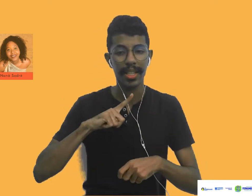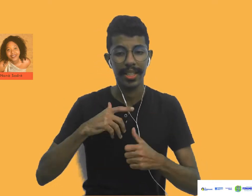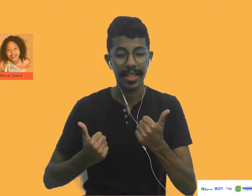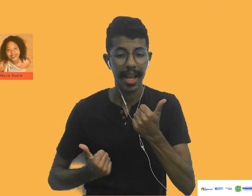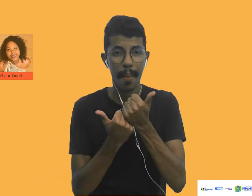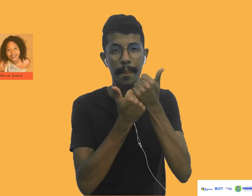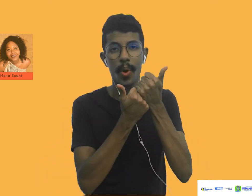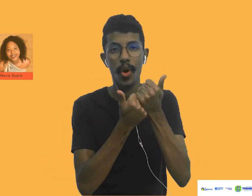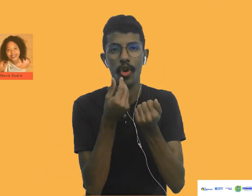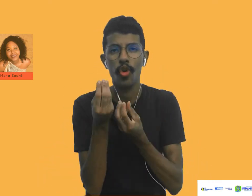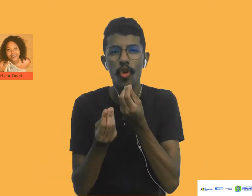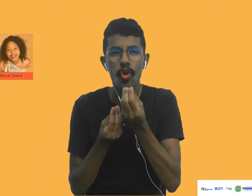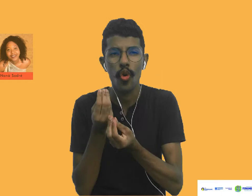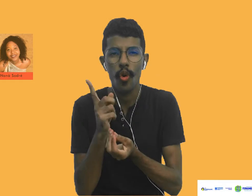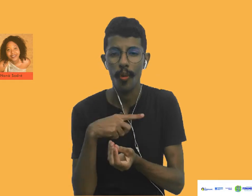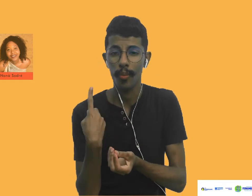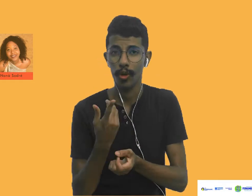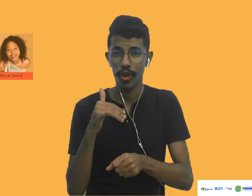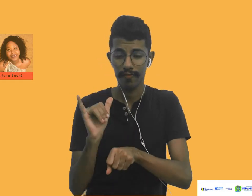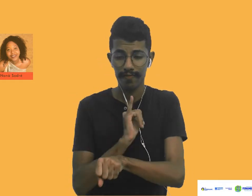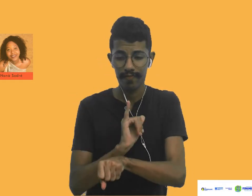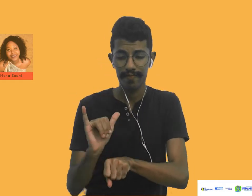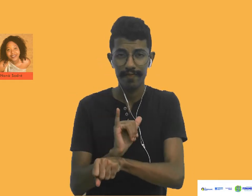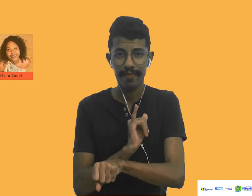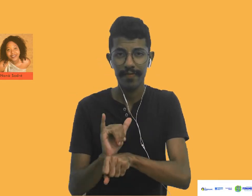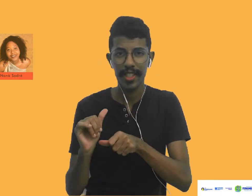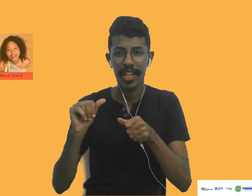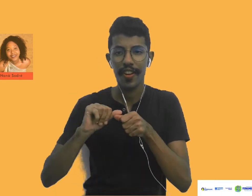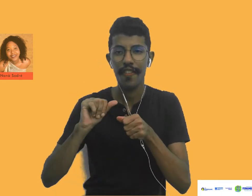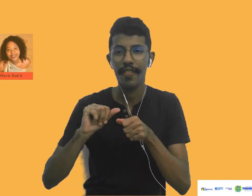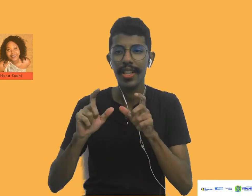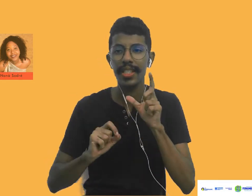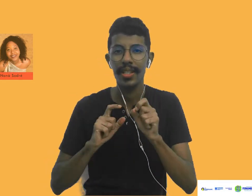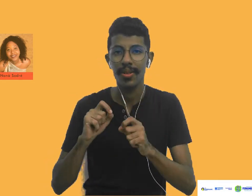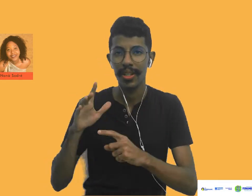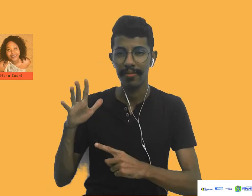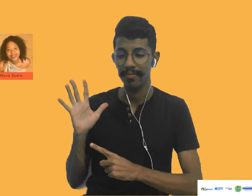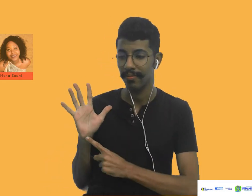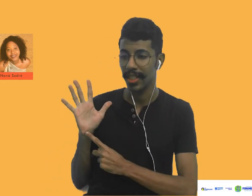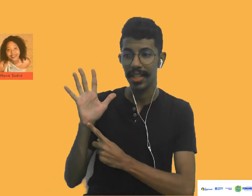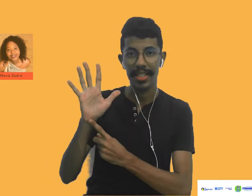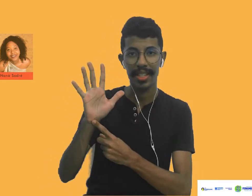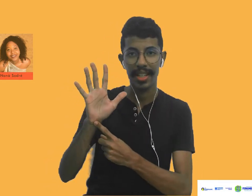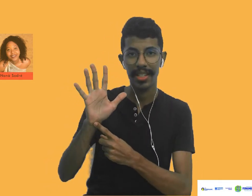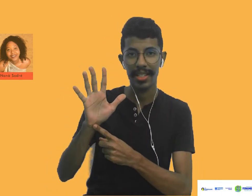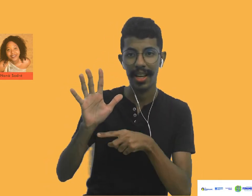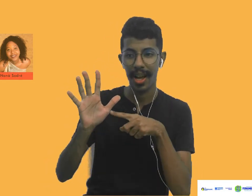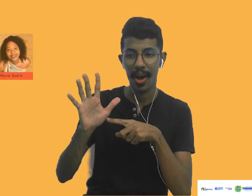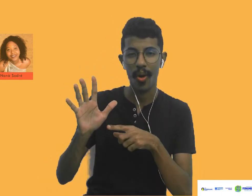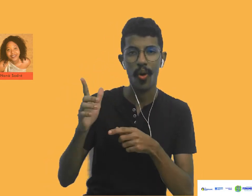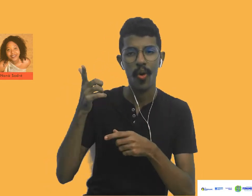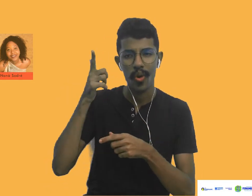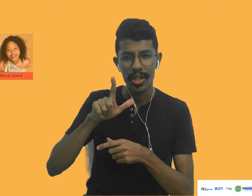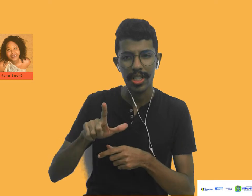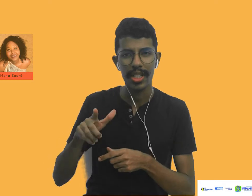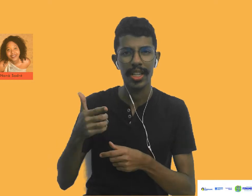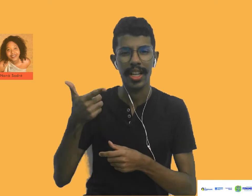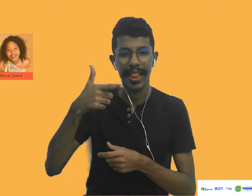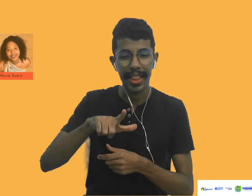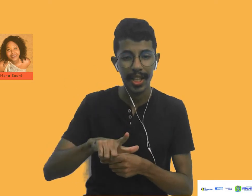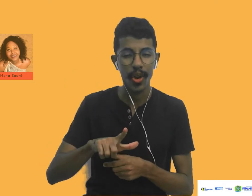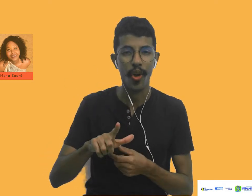possibilidade de ter apoio, como a gente estrategicamente vai fazer com que esse espetáculo volte